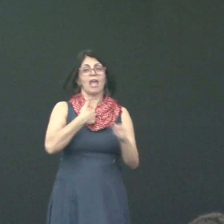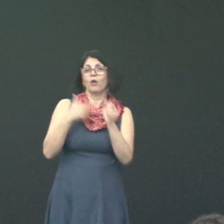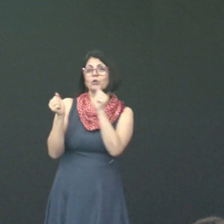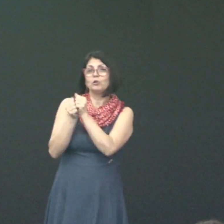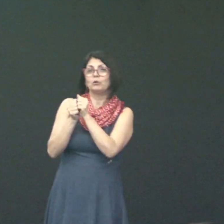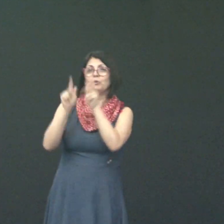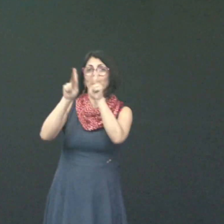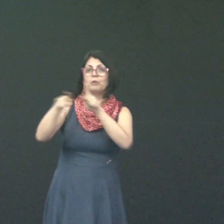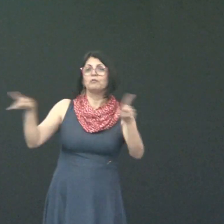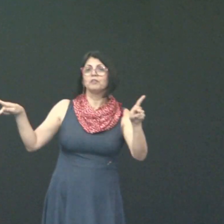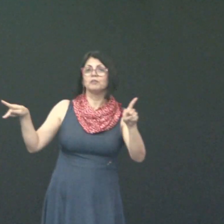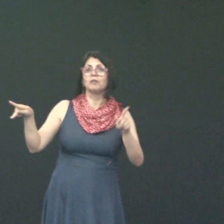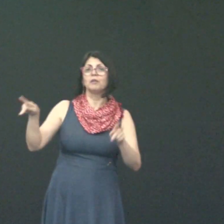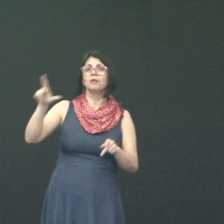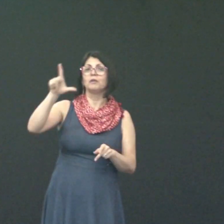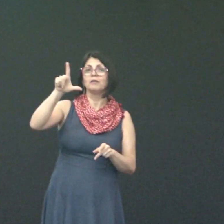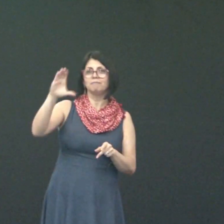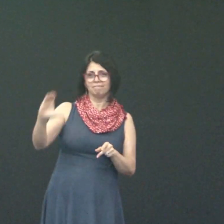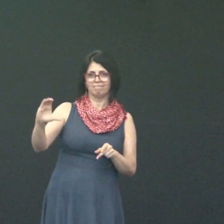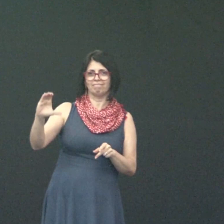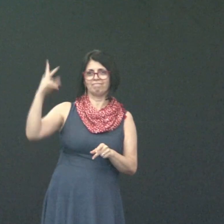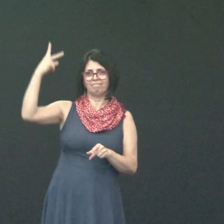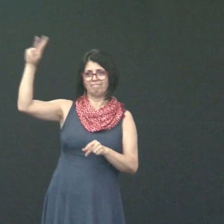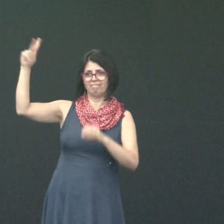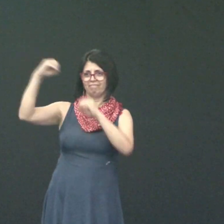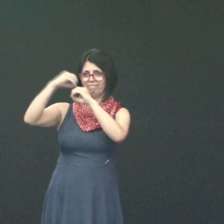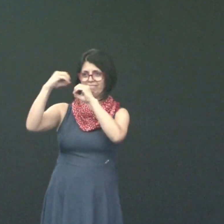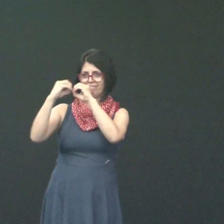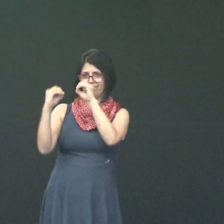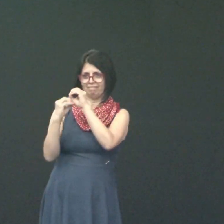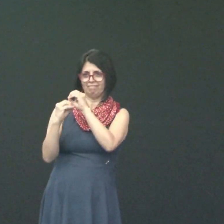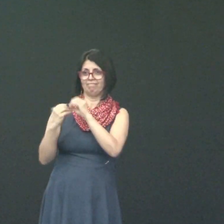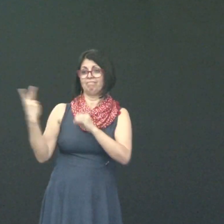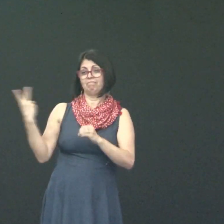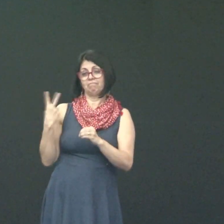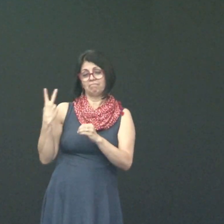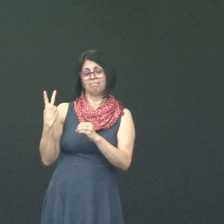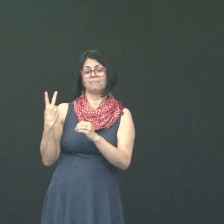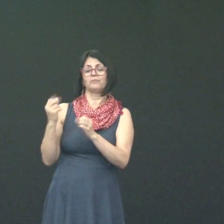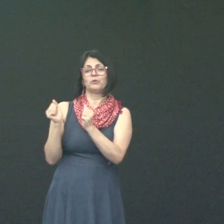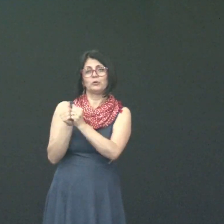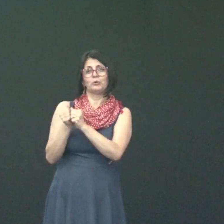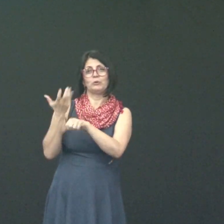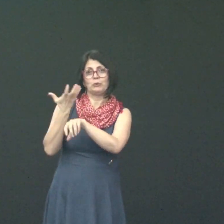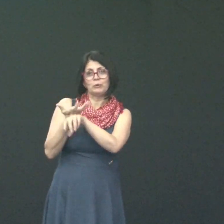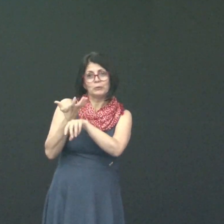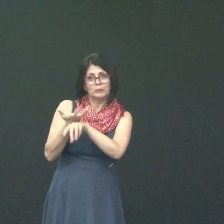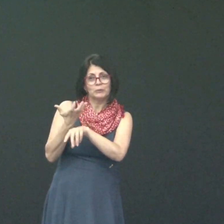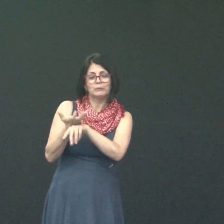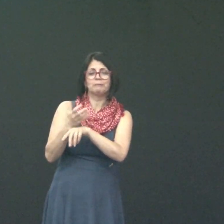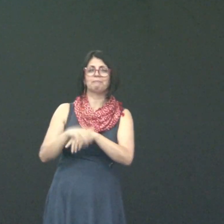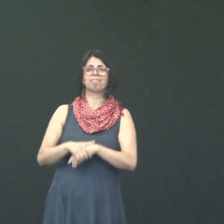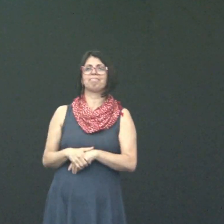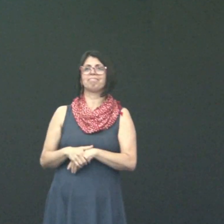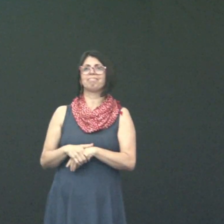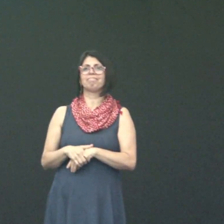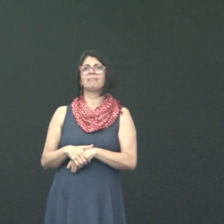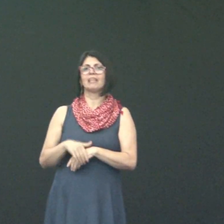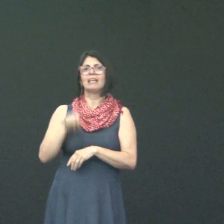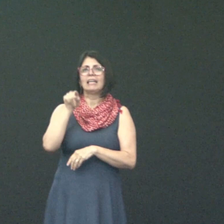mini corpus. Esse trabalho foi desenvolvido juntamente com o professor Luiz Cláudio, de Goiás.